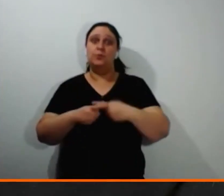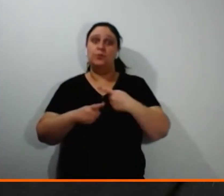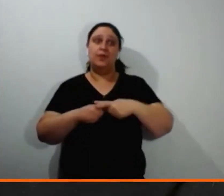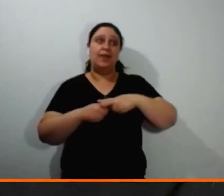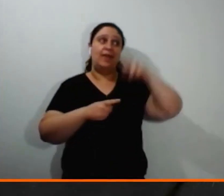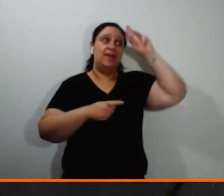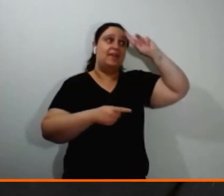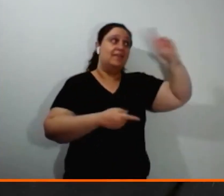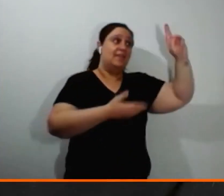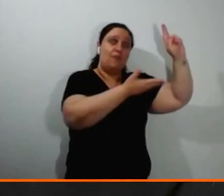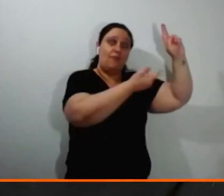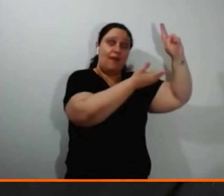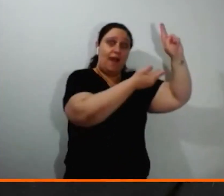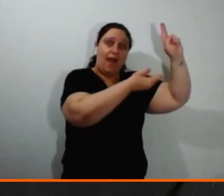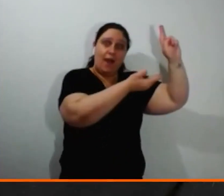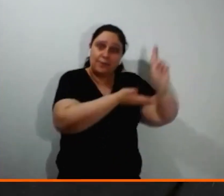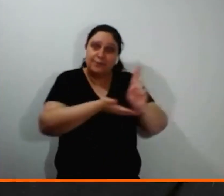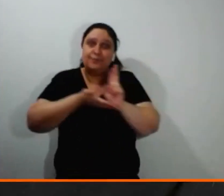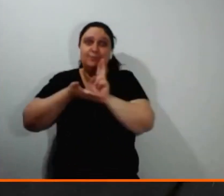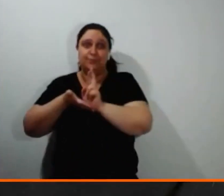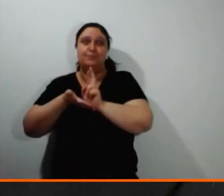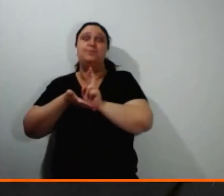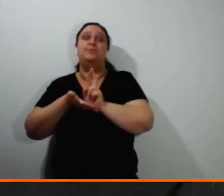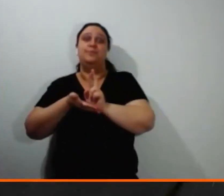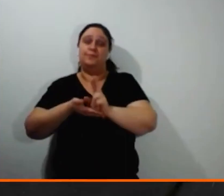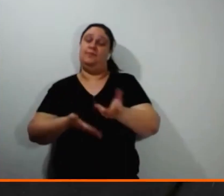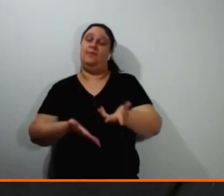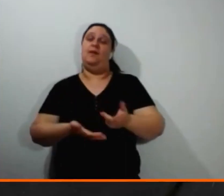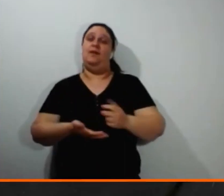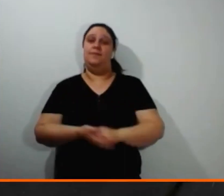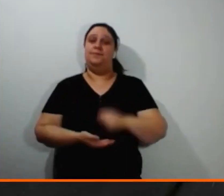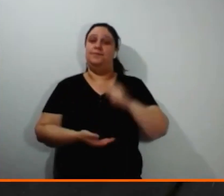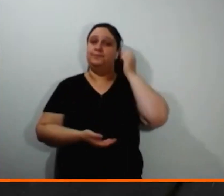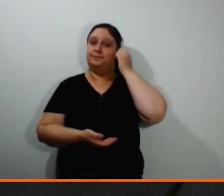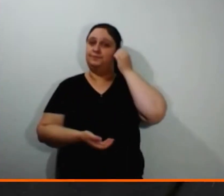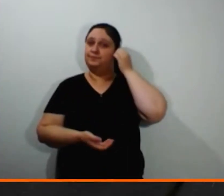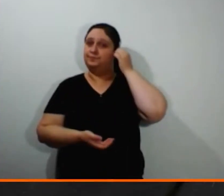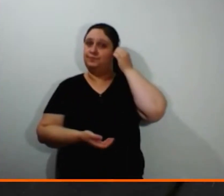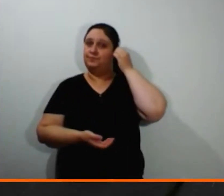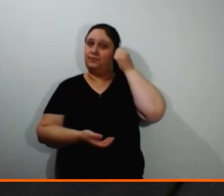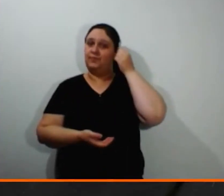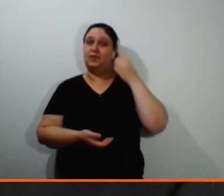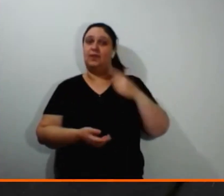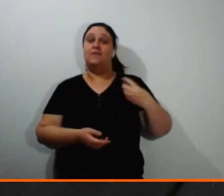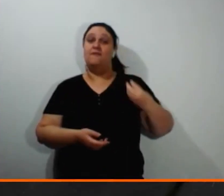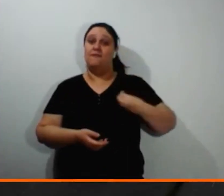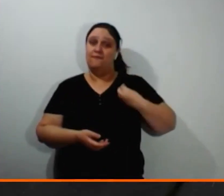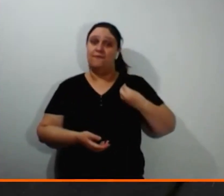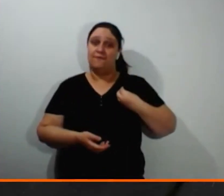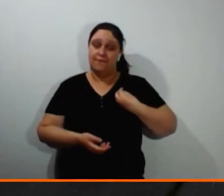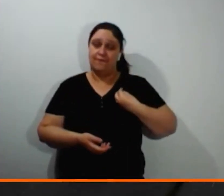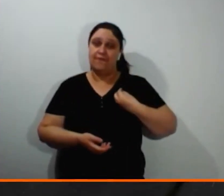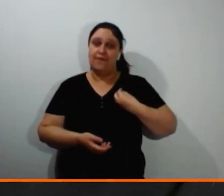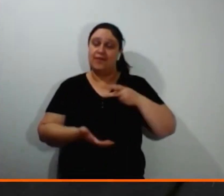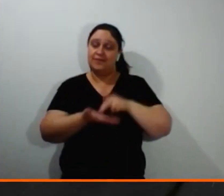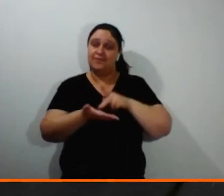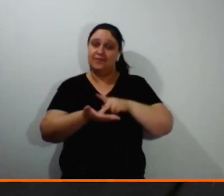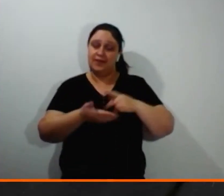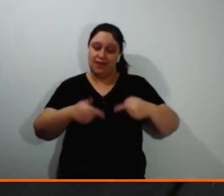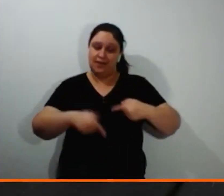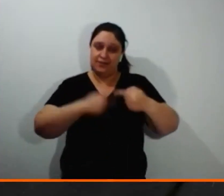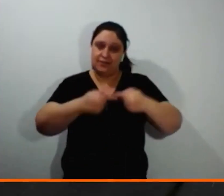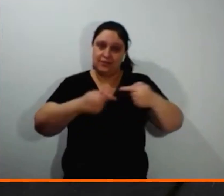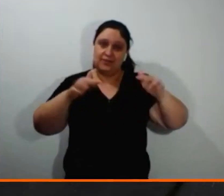estamos vivendo um momento realmente de geração final.